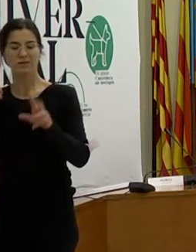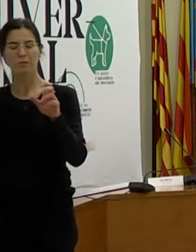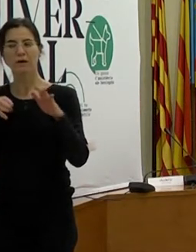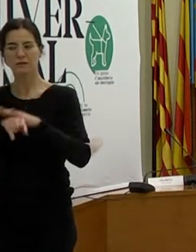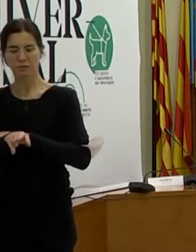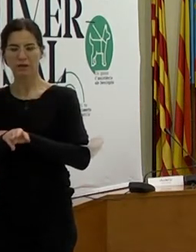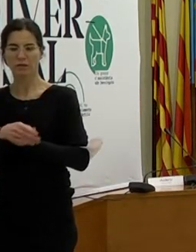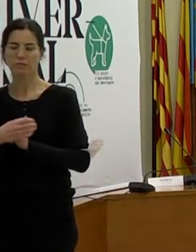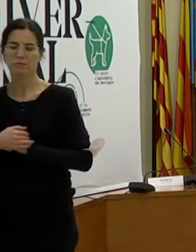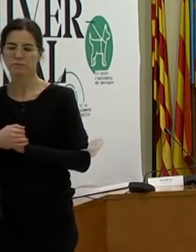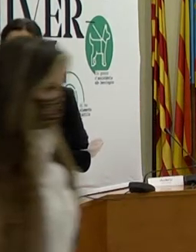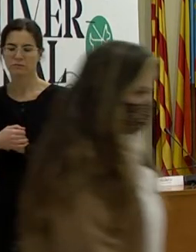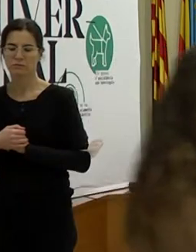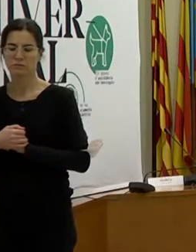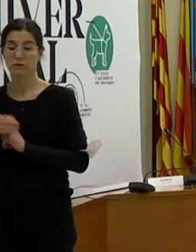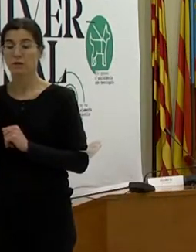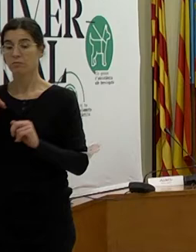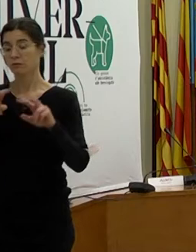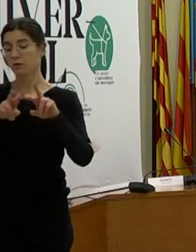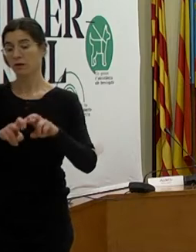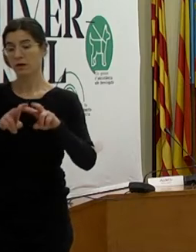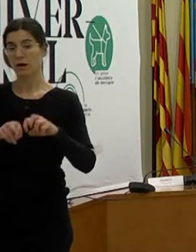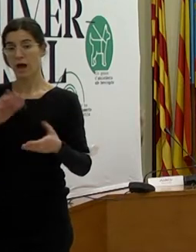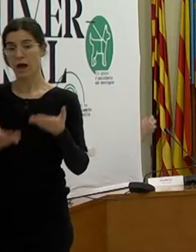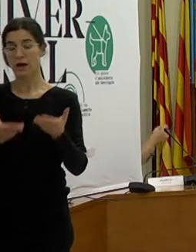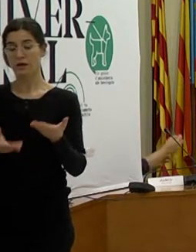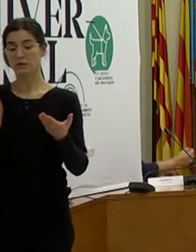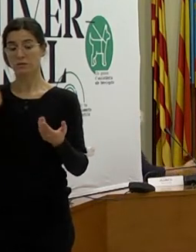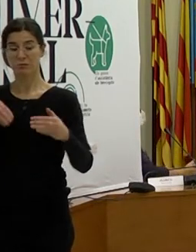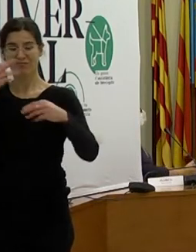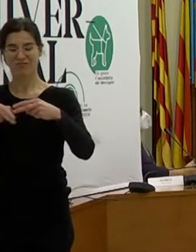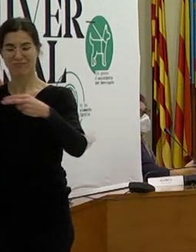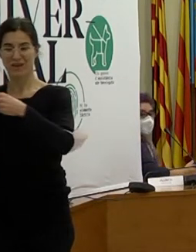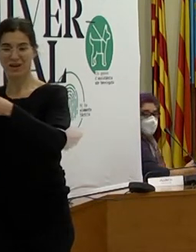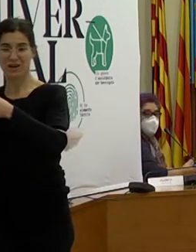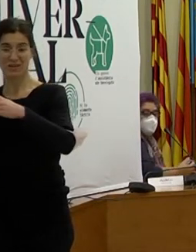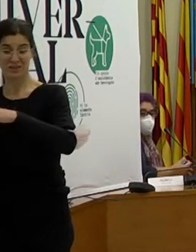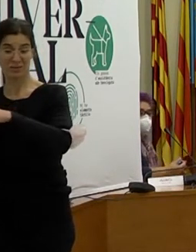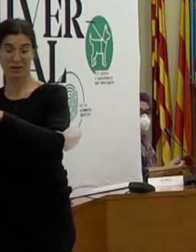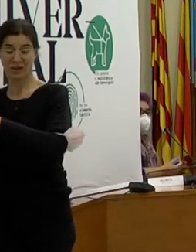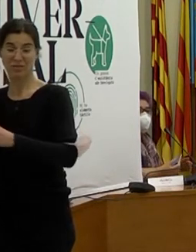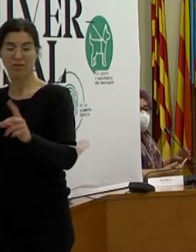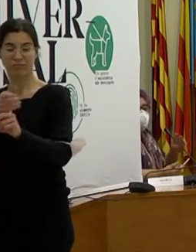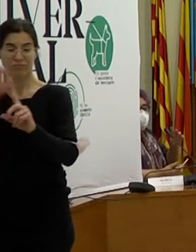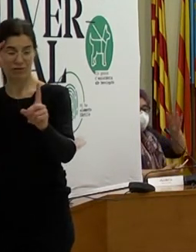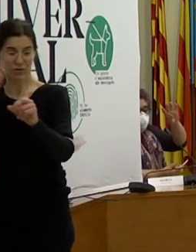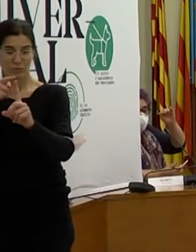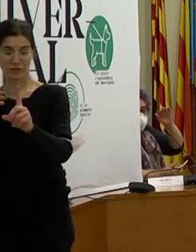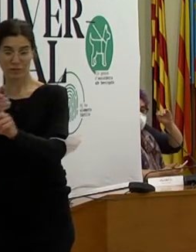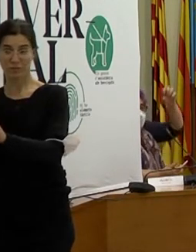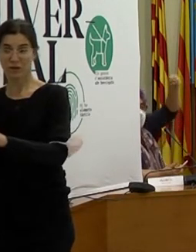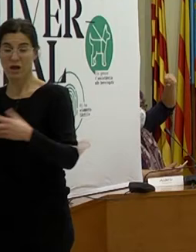l'accessibilitat, la qual, bueno, doncs és una anàlisi de totes aquelles barreres d'accessibilitat, no? Les quals